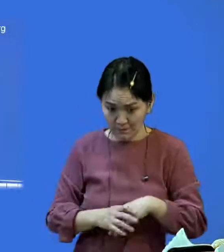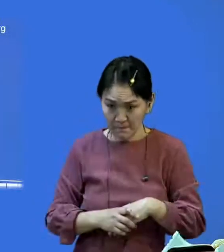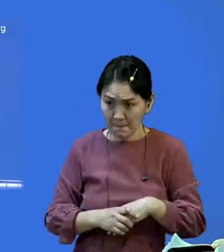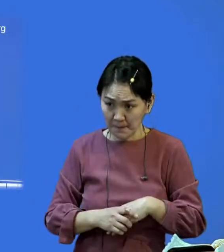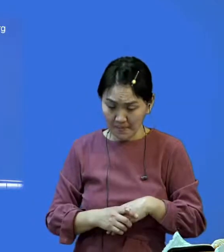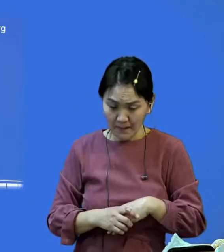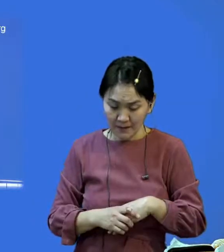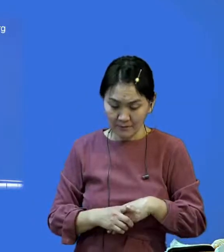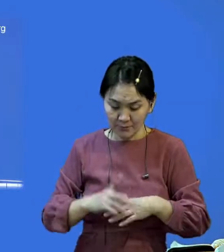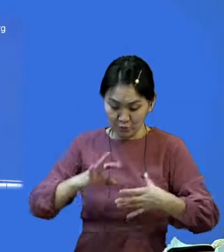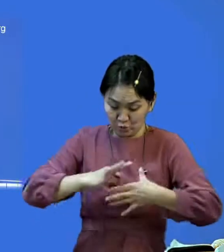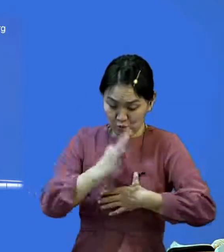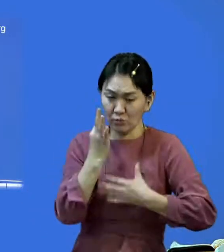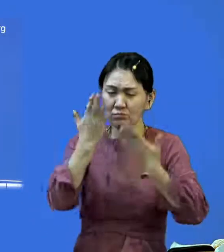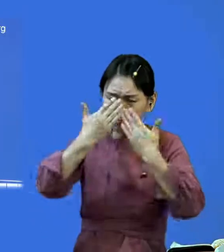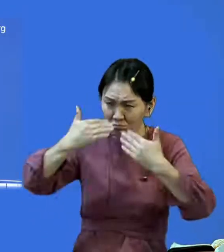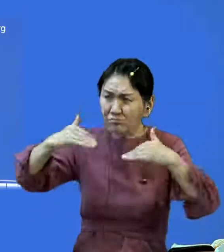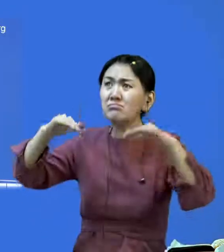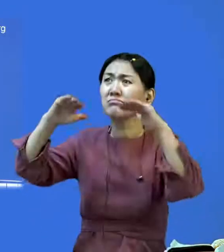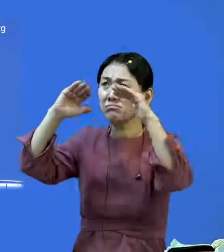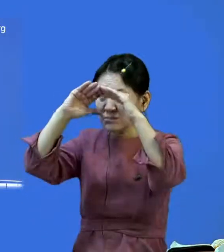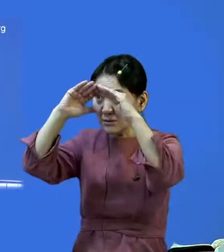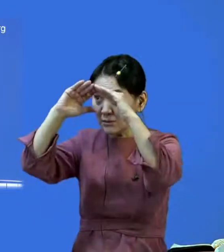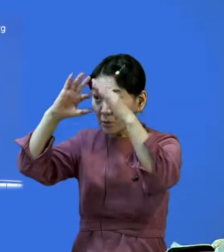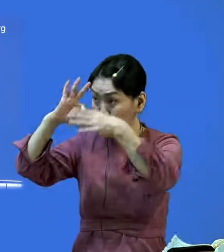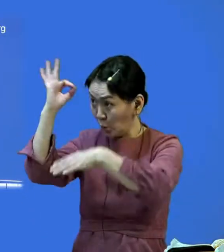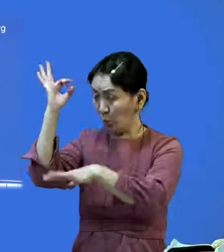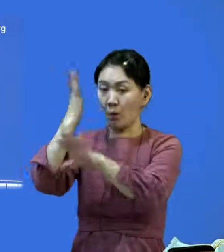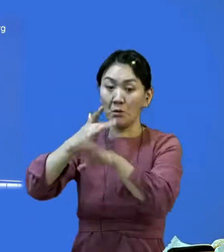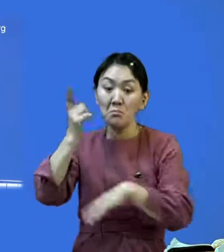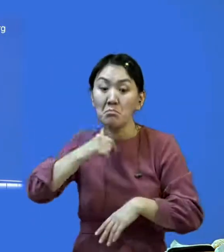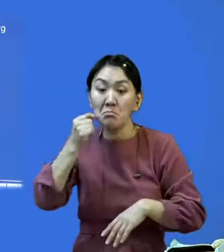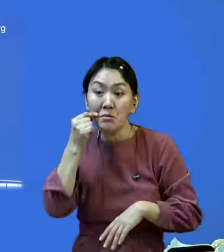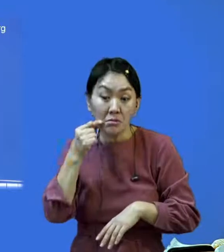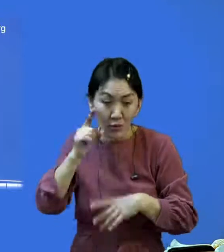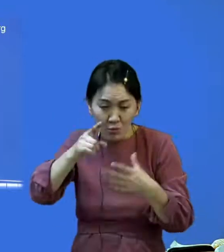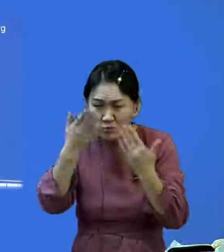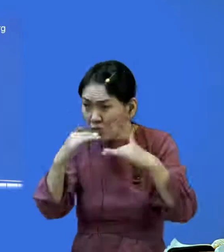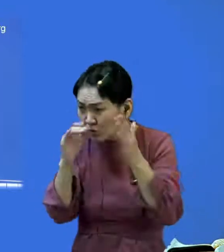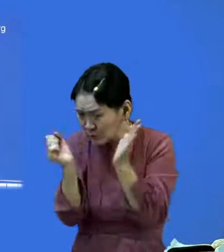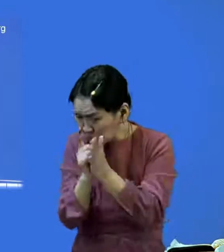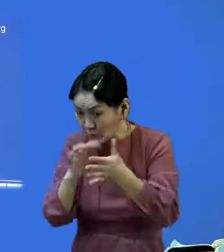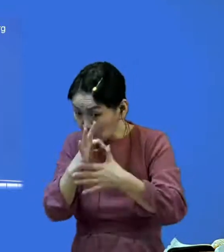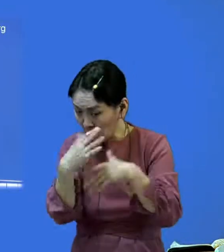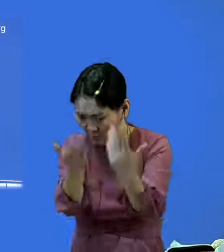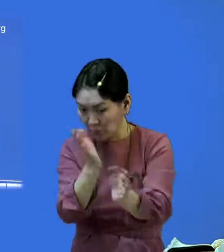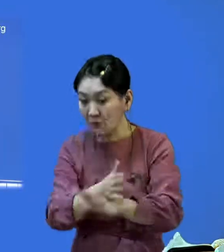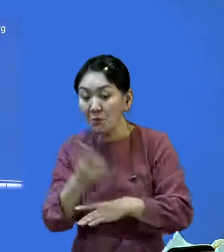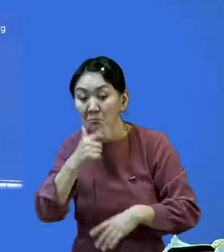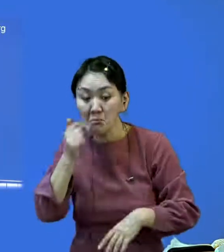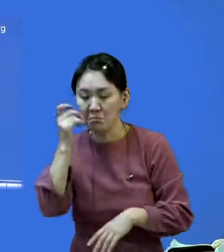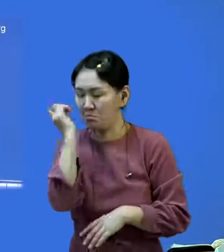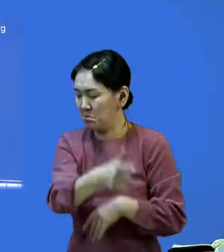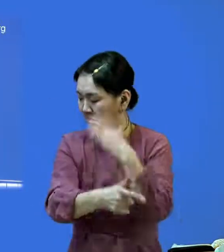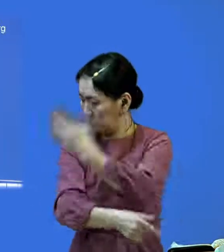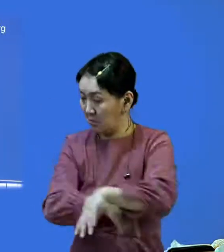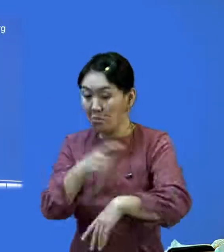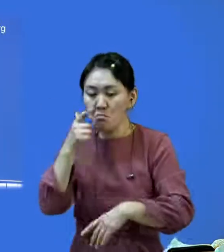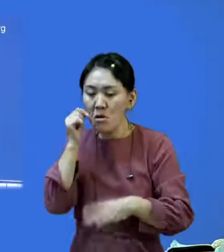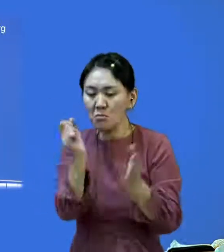Сүнсэн Тэвайснор явах зүйлийг л ганцхан өгөөд энэ ертөнцийнхүүд бол бурхан бидэнтэй ямар ч хамааралгүй оршдог нэг